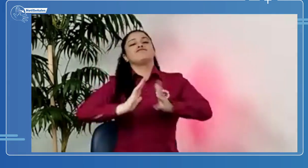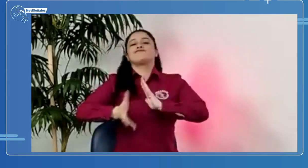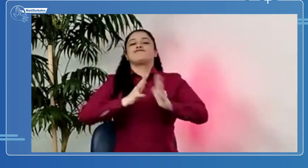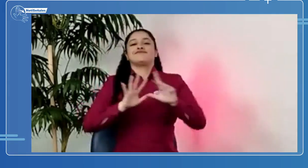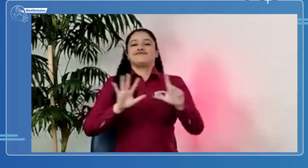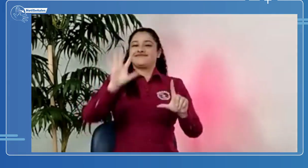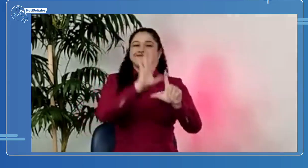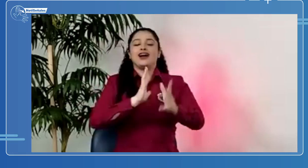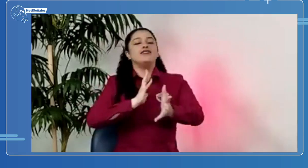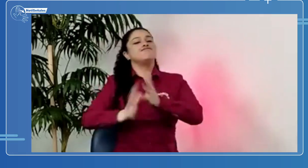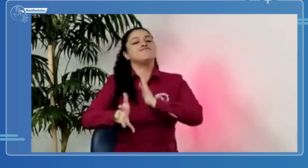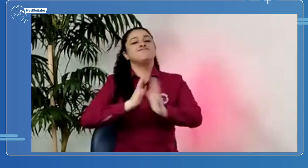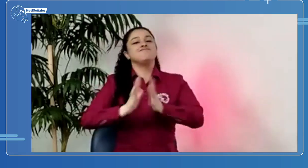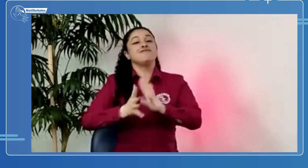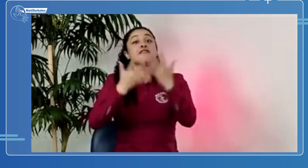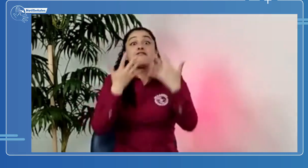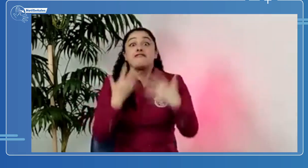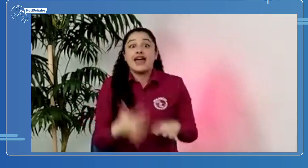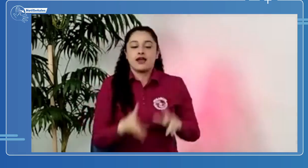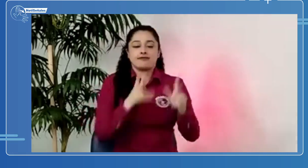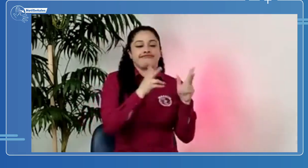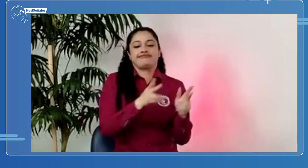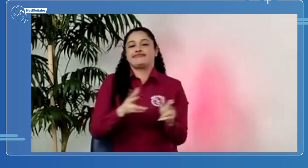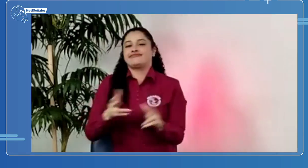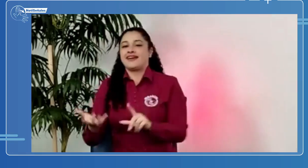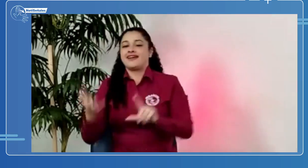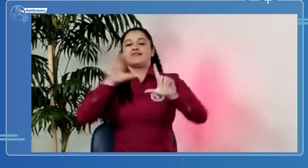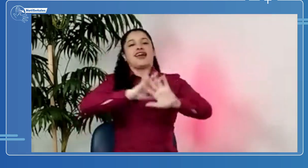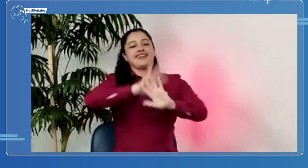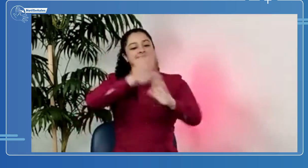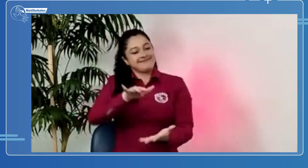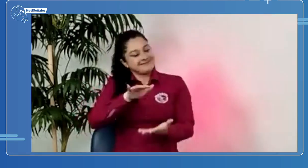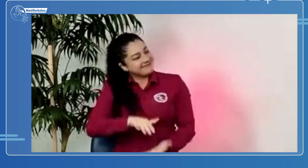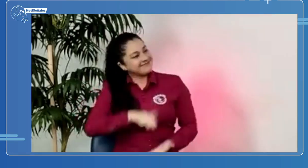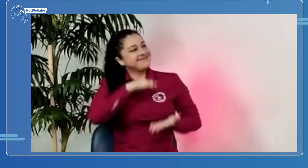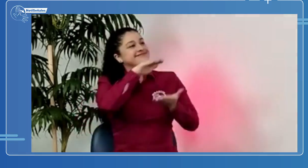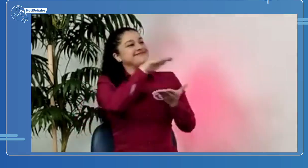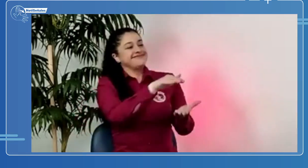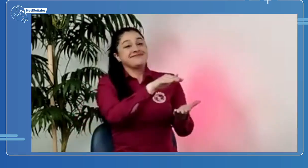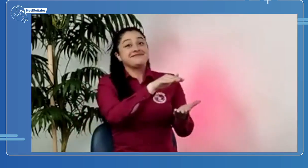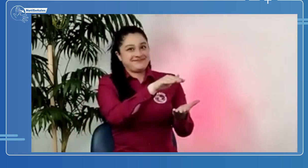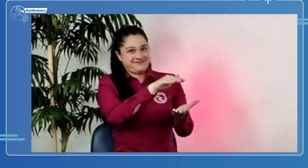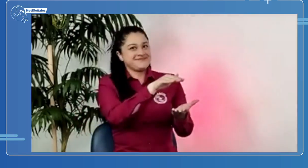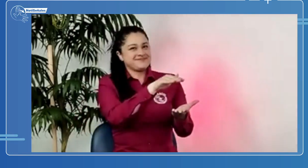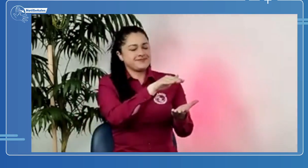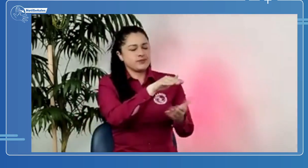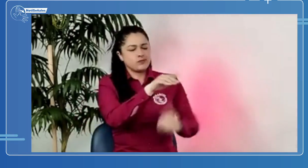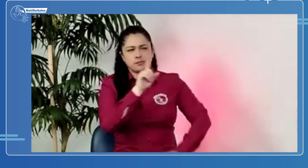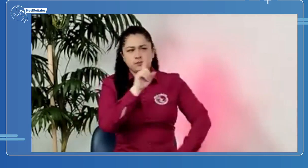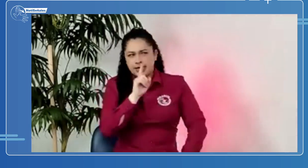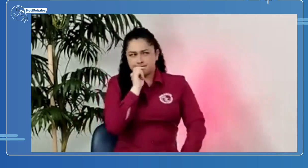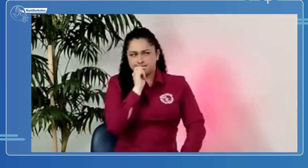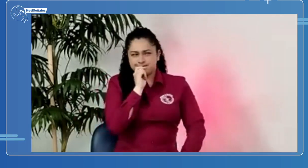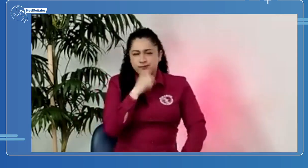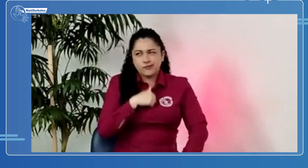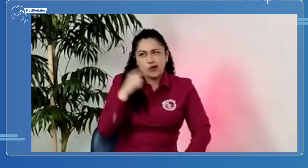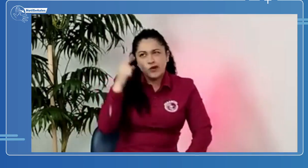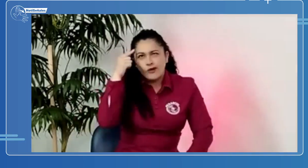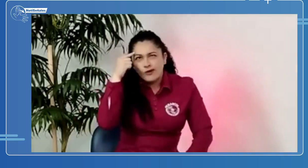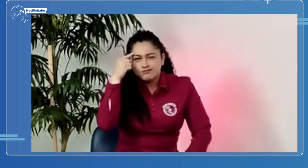palabra. Se hicieron los videos en lengua de señas, la edición pertinente y todo este paquete se entregó al MinSalud. Y ahí